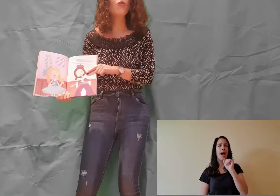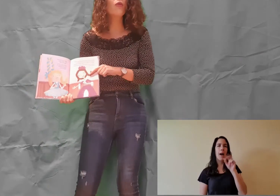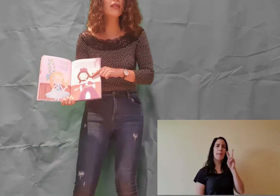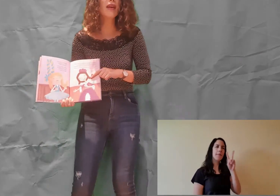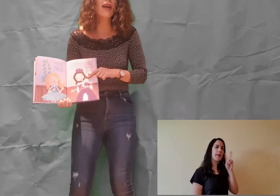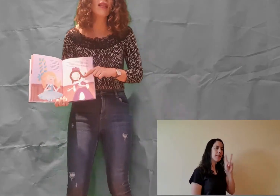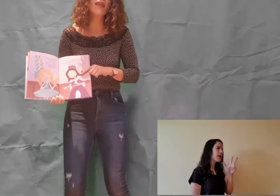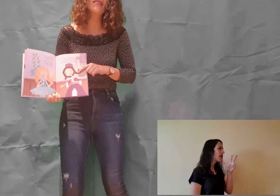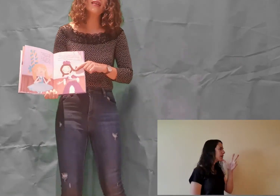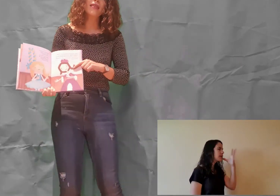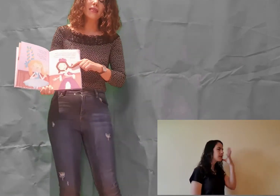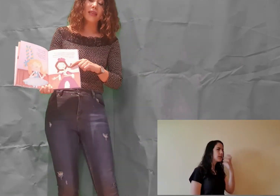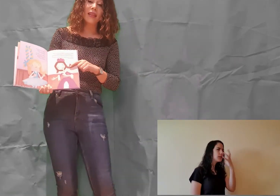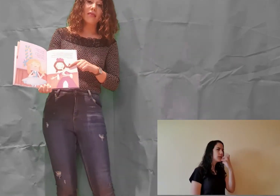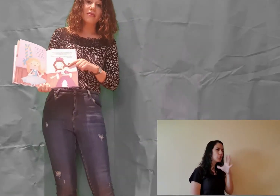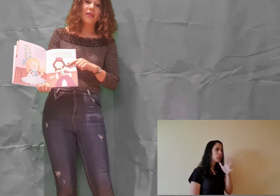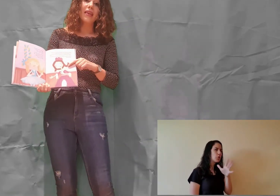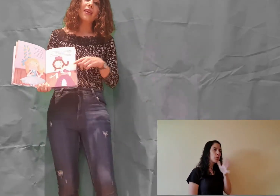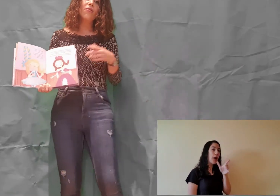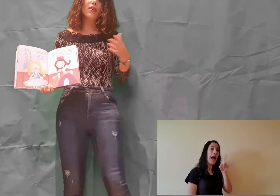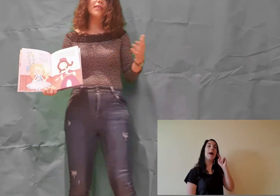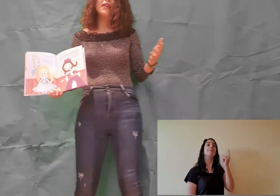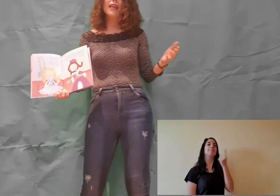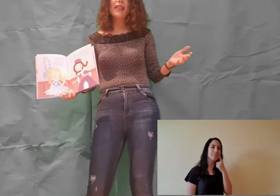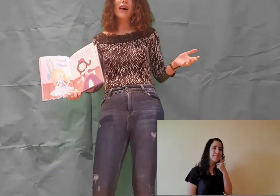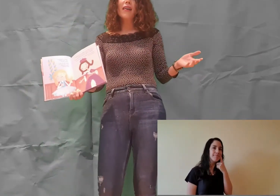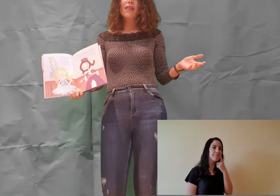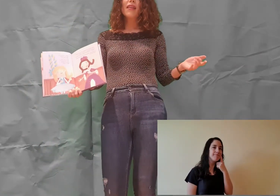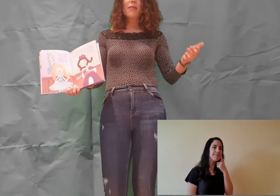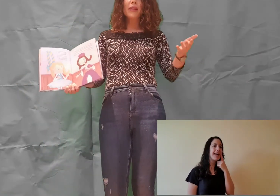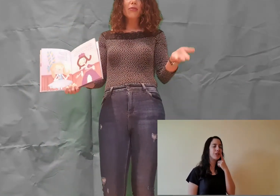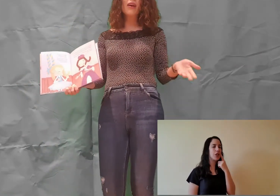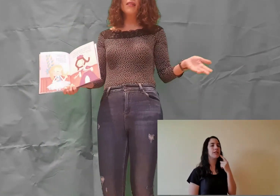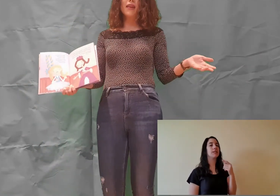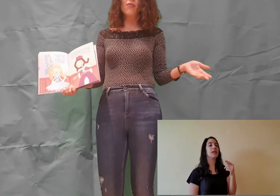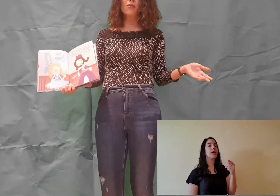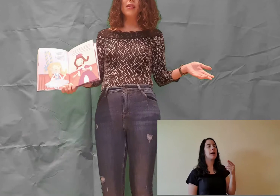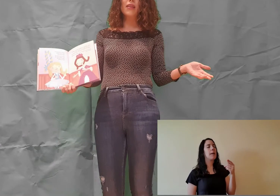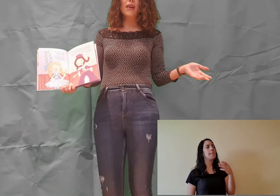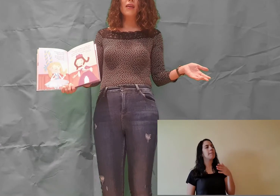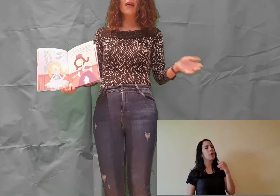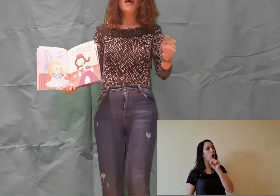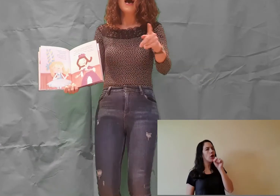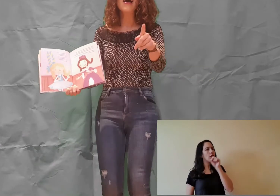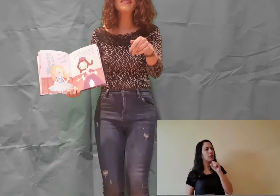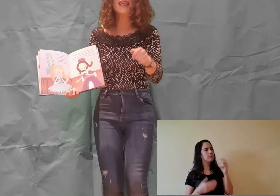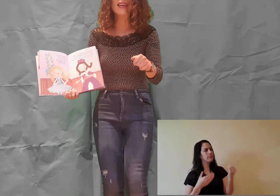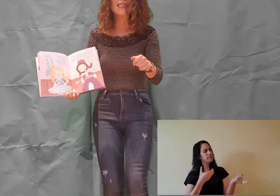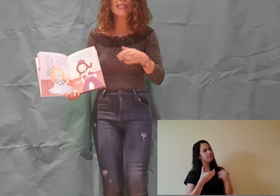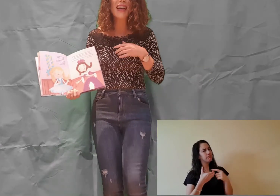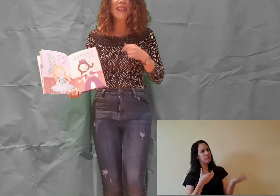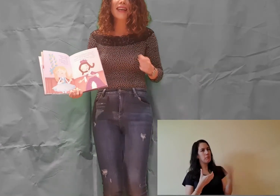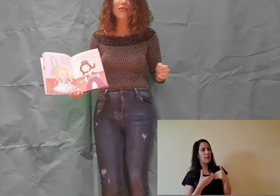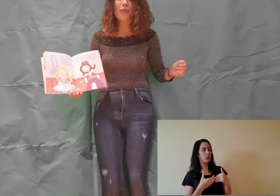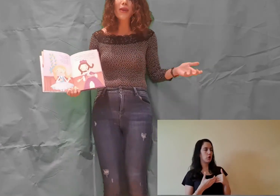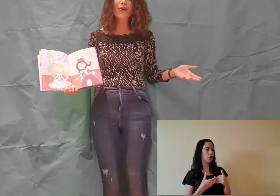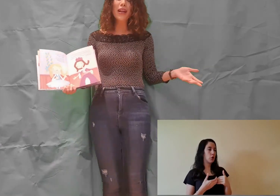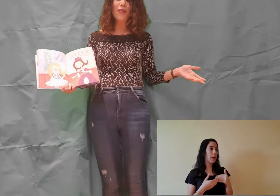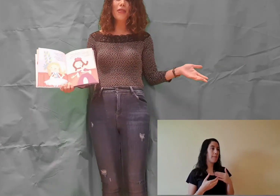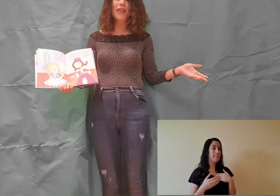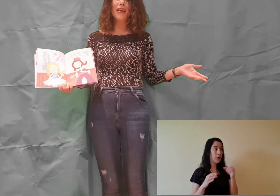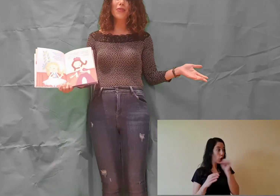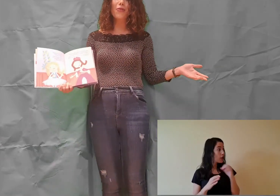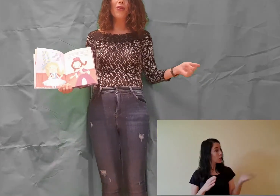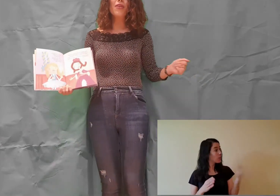se dio cuenta de tanta tristeza y con gentileza la invitó a cantar con ella. H, si cantas conmigo